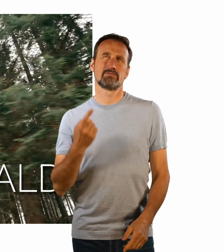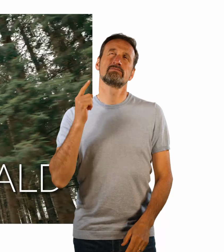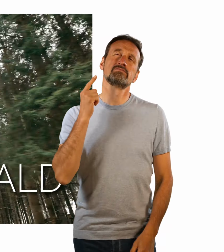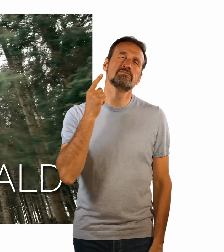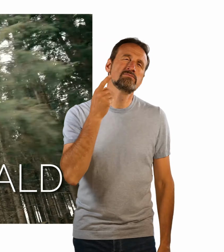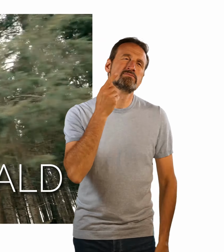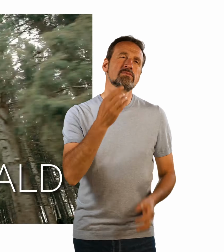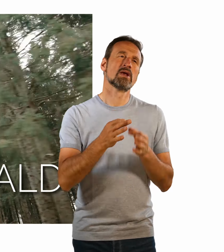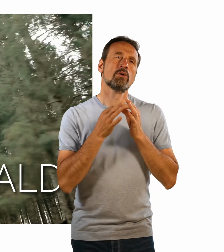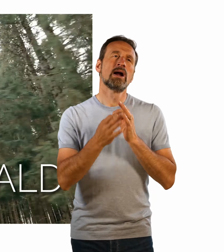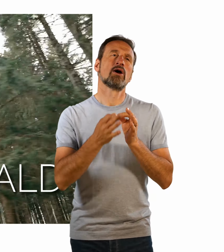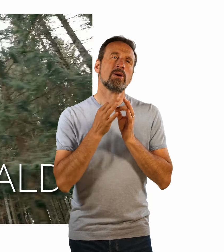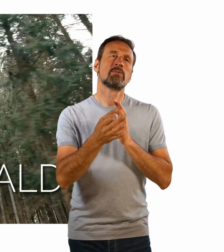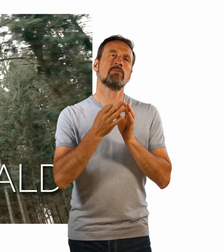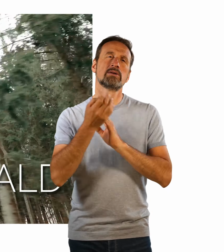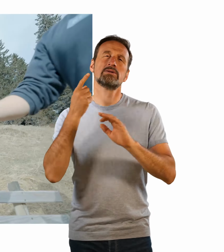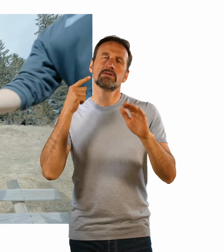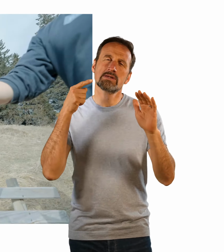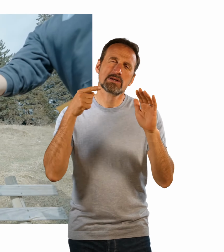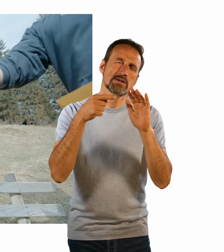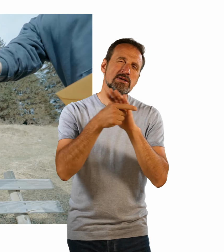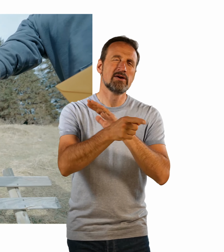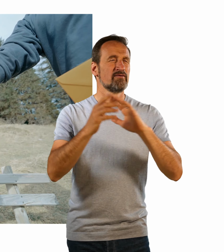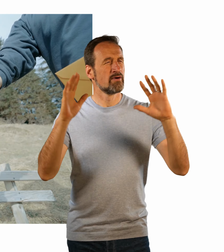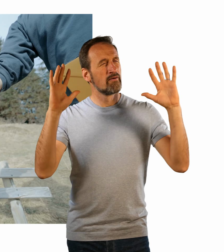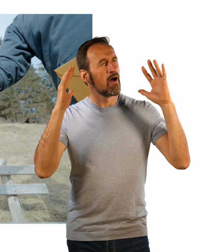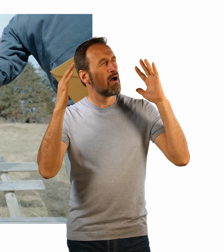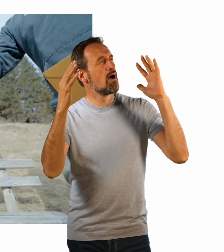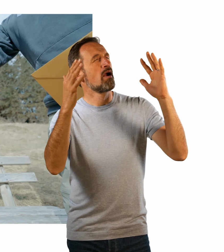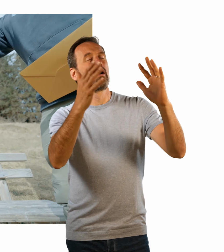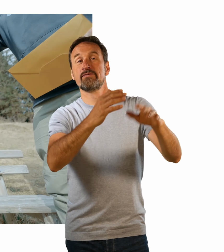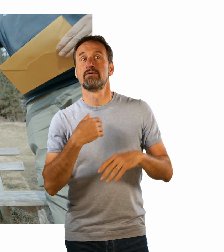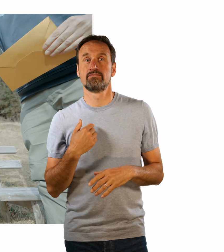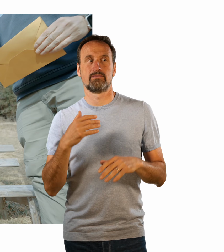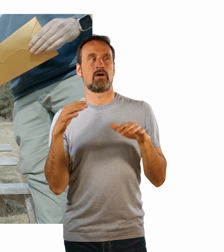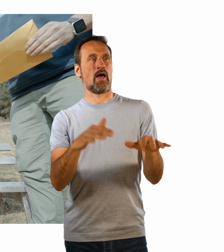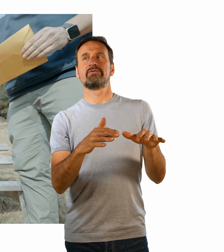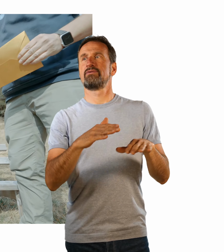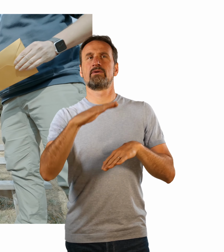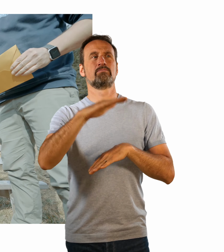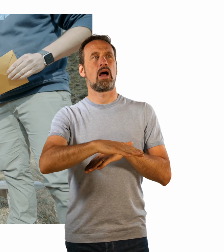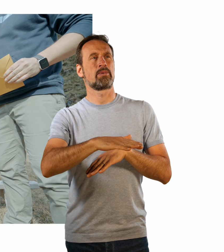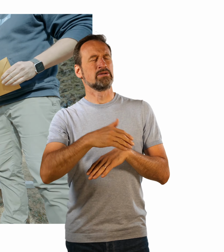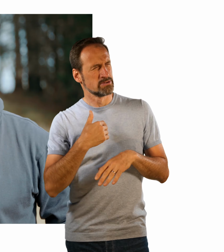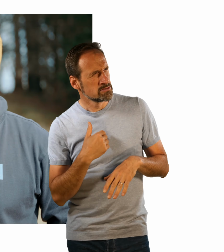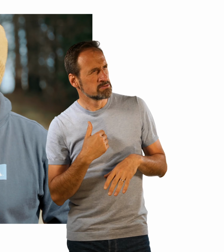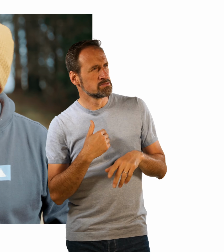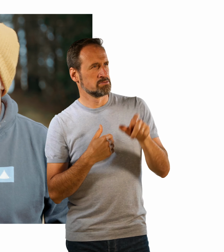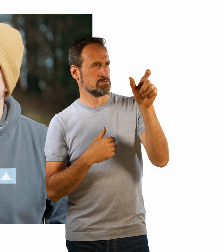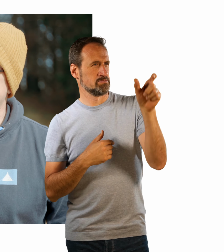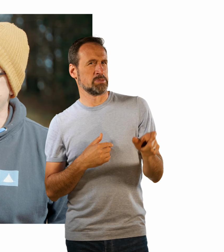Kilometer über Kilometer ging es immer weiter in den tiefen Wald. Und kaum sind wir an einem Parkplatz angekommen, saß da schon der Auftragsübermittler.